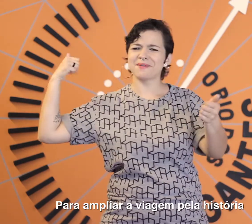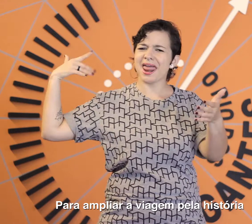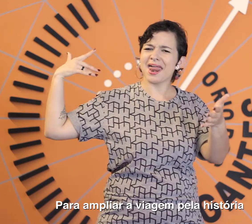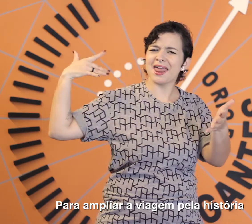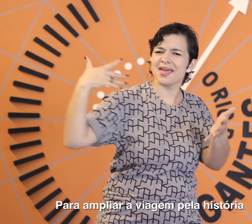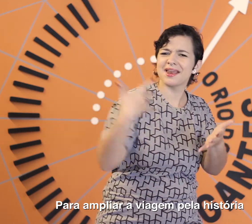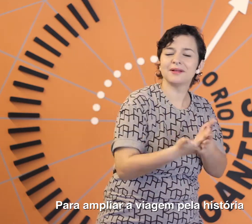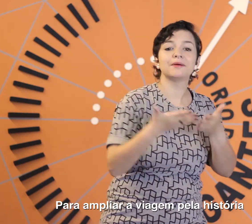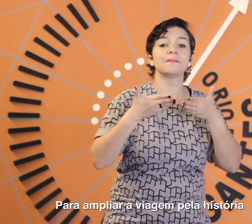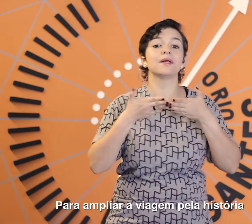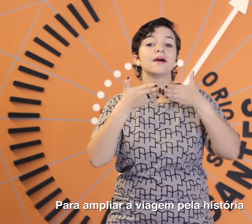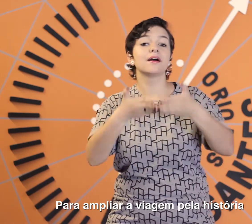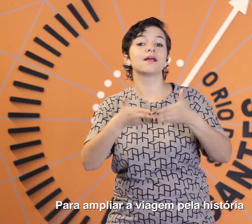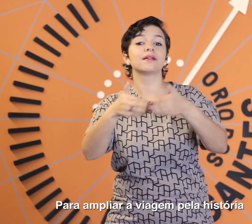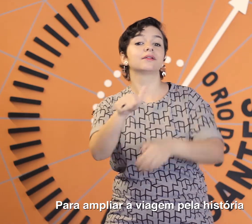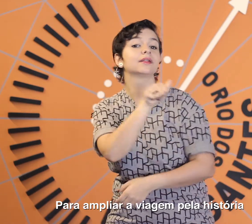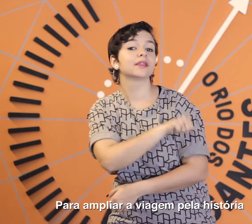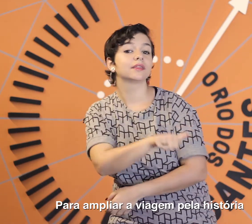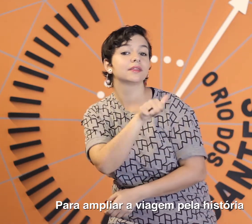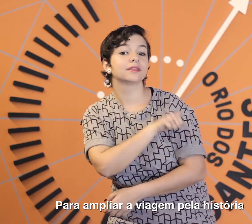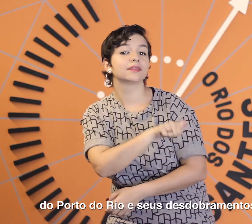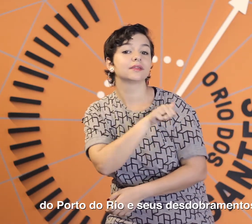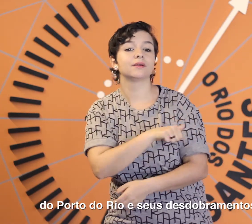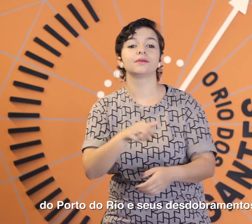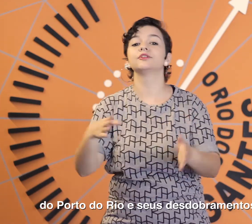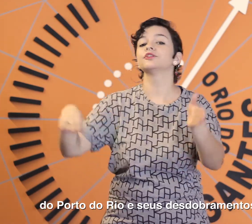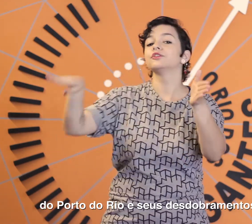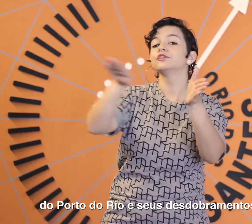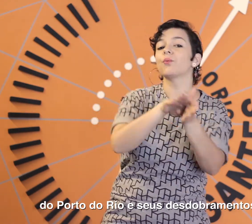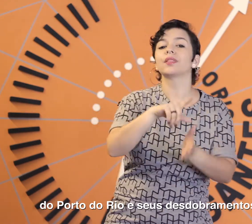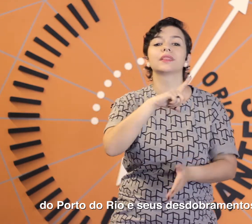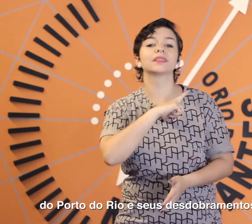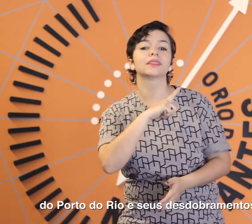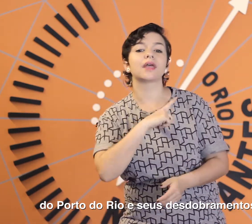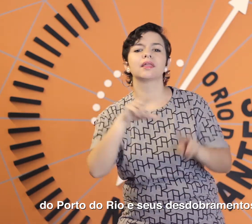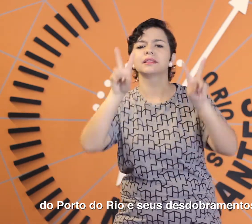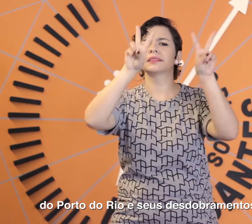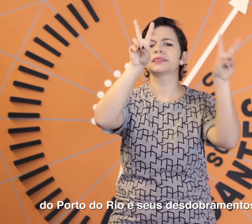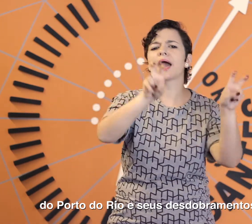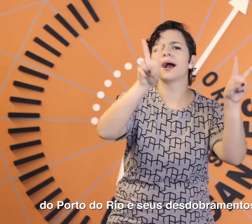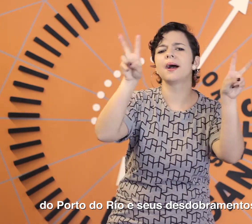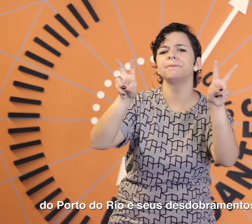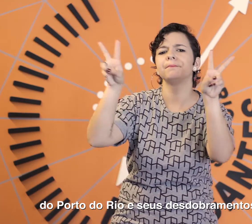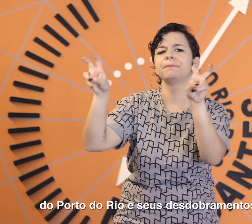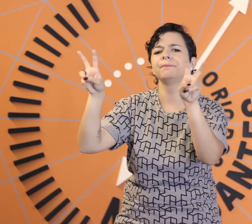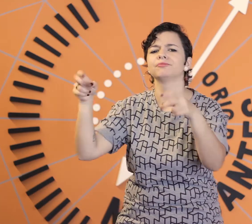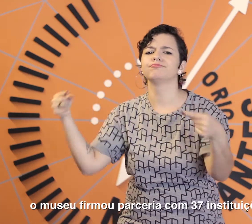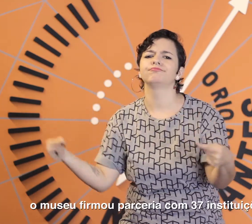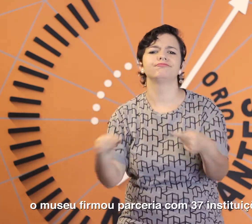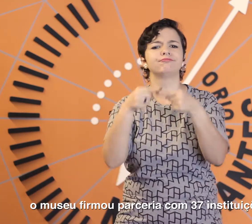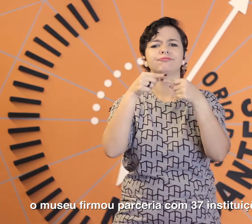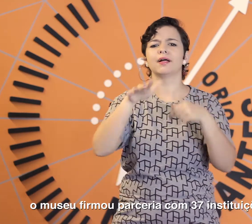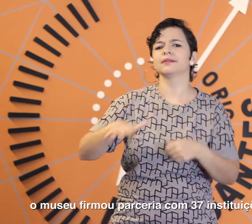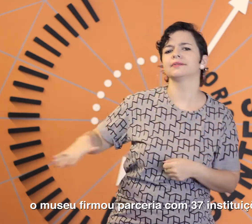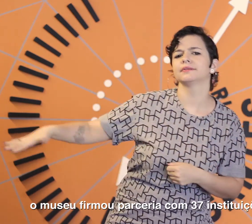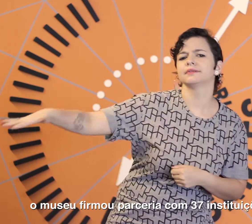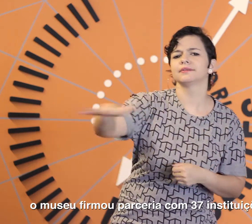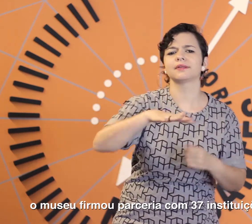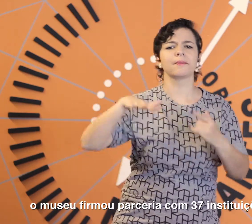Para ampliar a viagem pela história do Porto do Rio e seus desdobramentos, o museu firmou